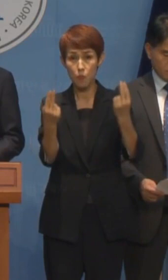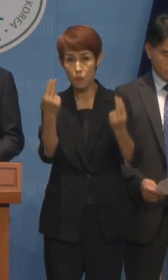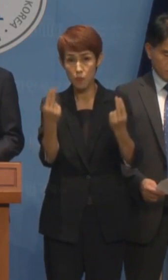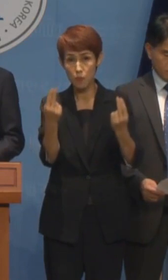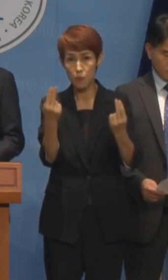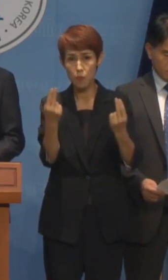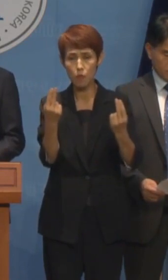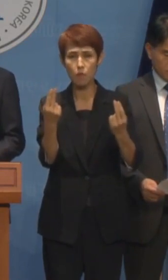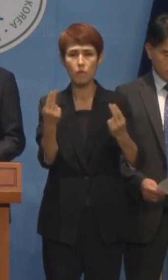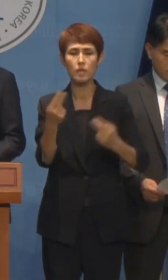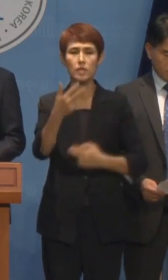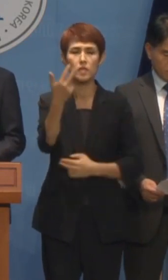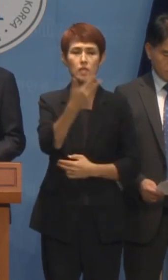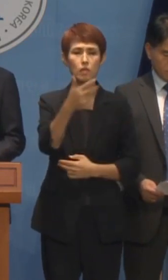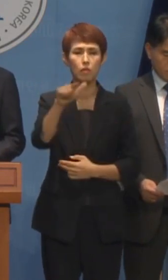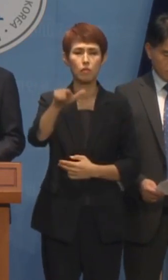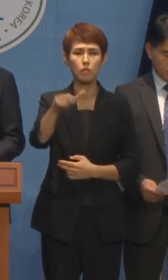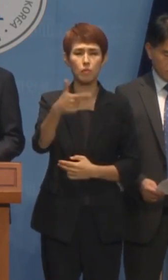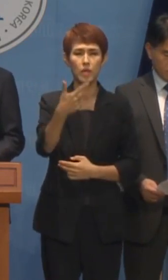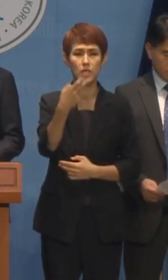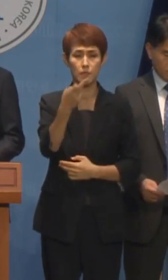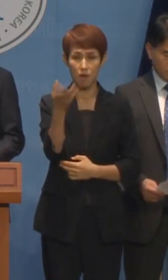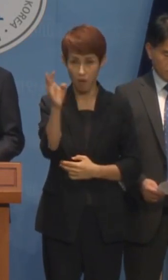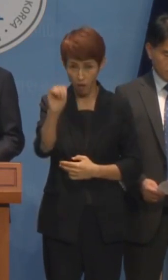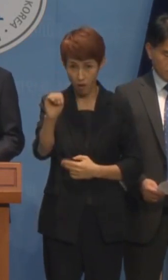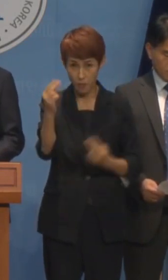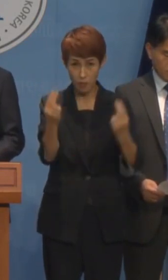예산 7,612억 원 대비